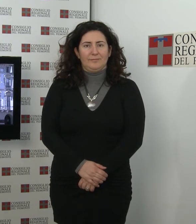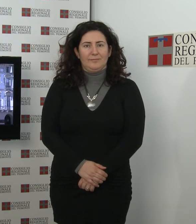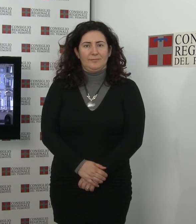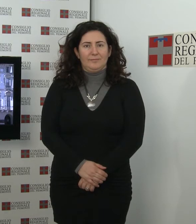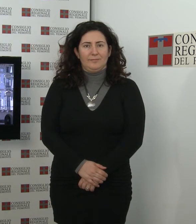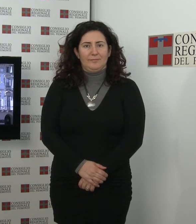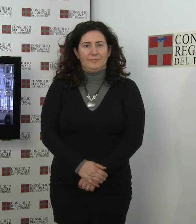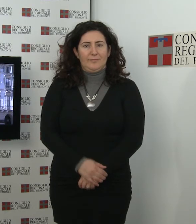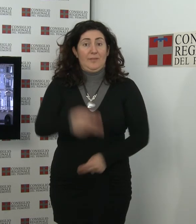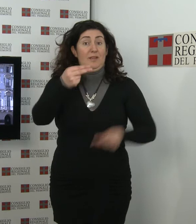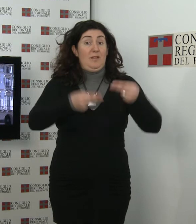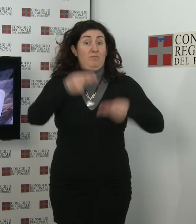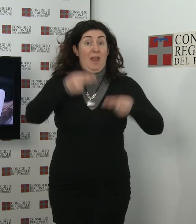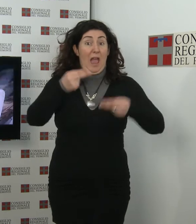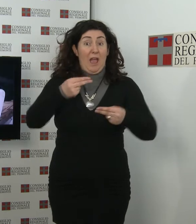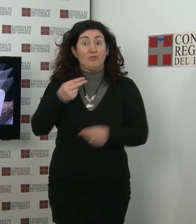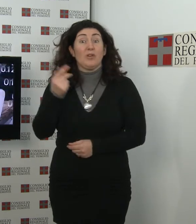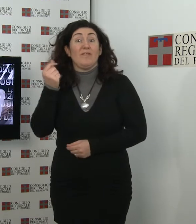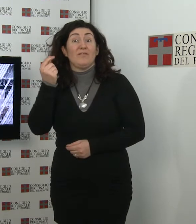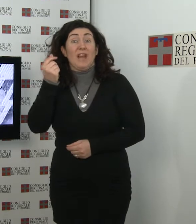Esame del bilancio e della finanziaria.